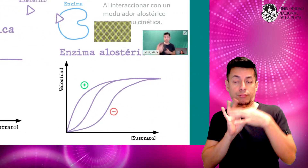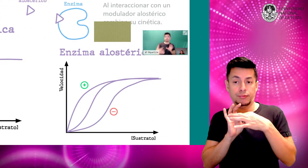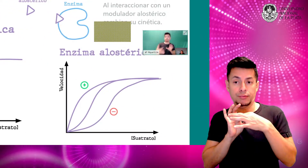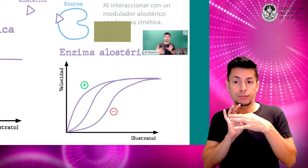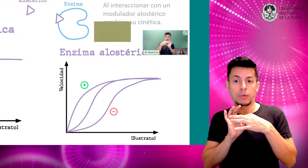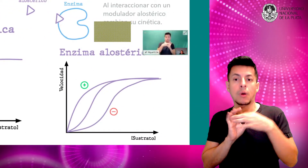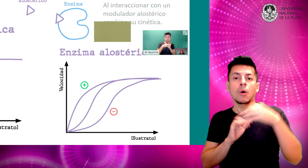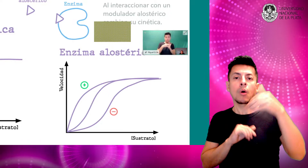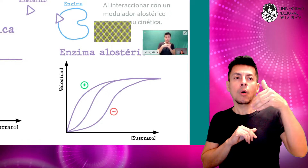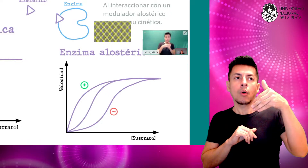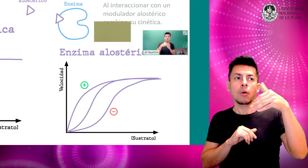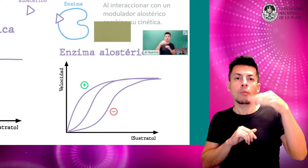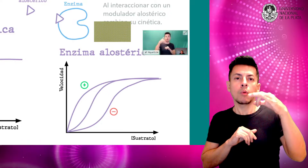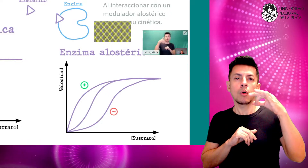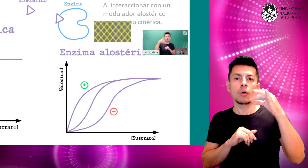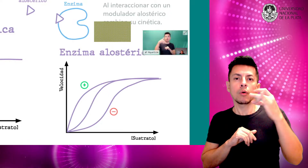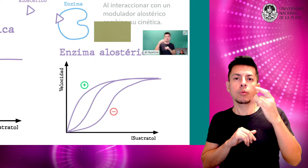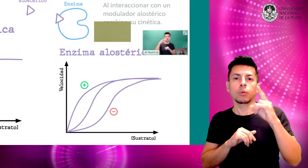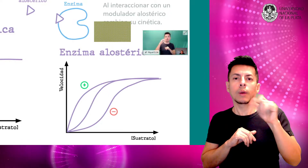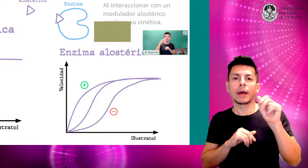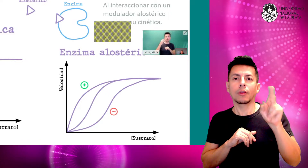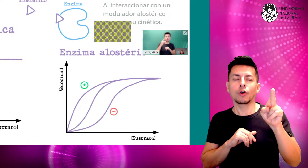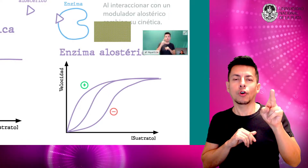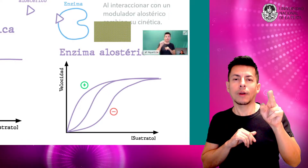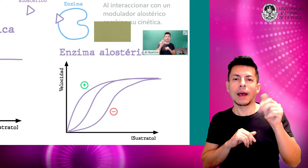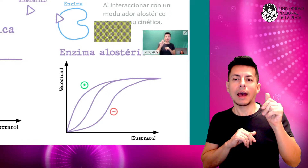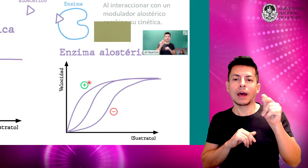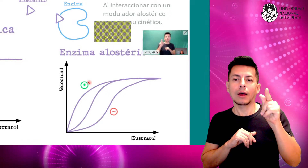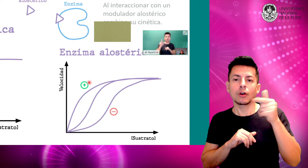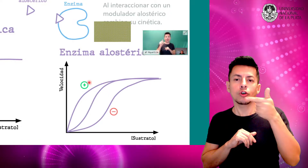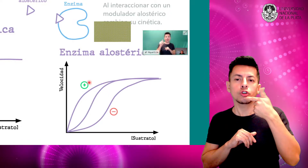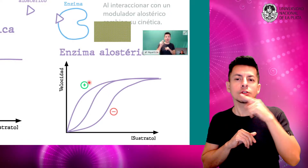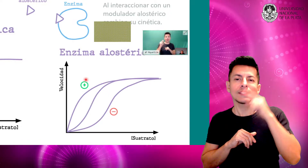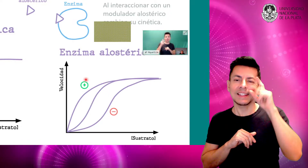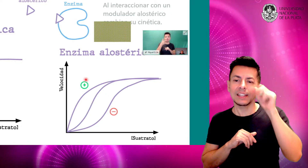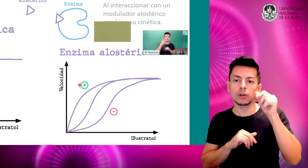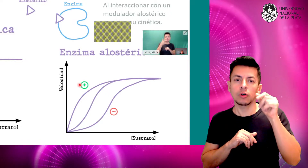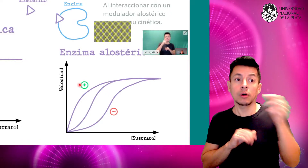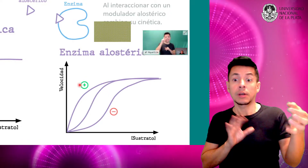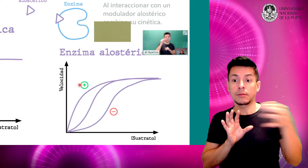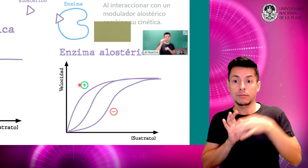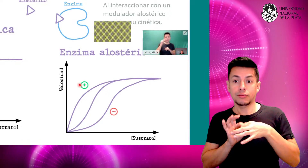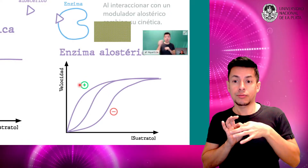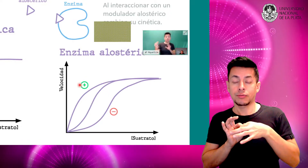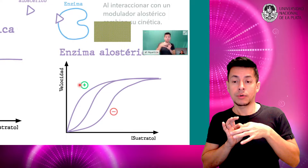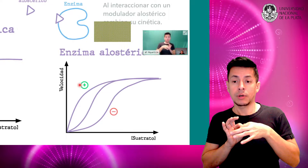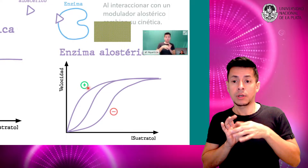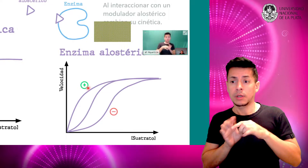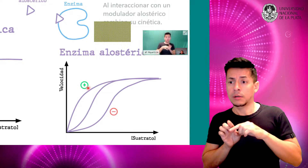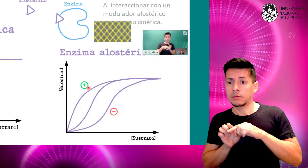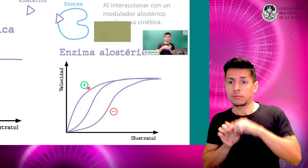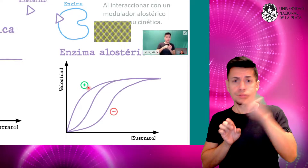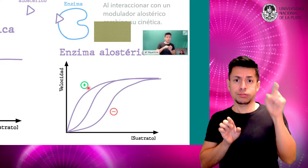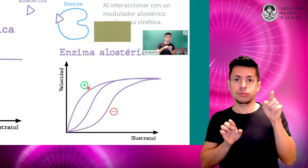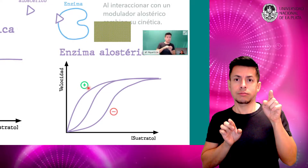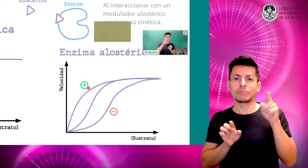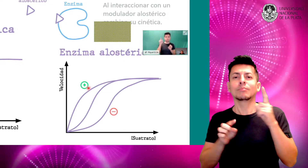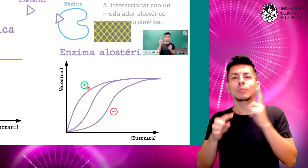enzima, aumenta la velocidad de reacción, decimos que es un regulador positivo.